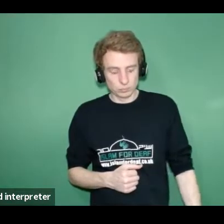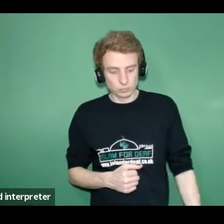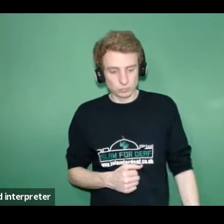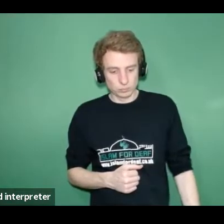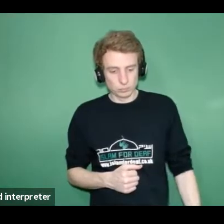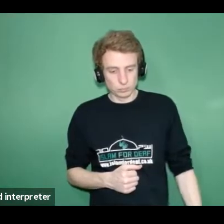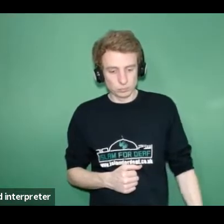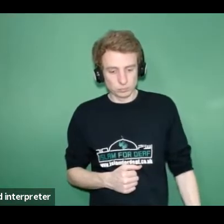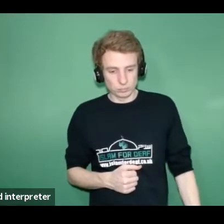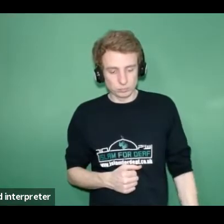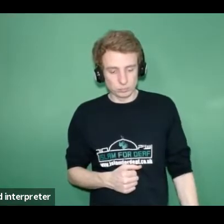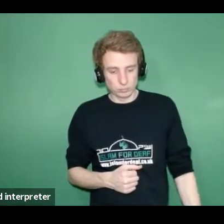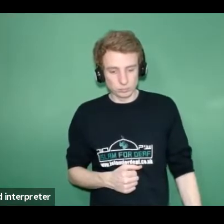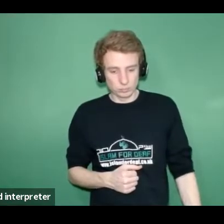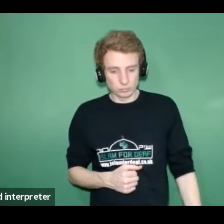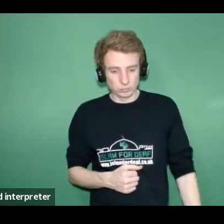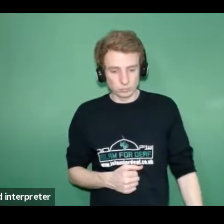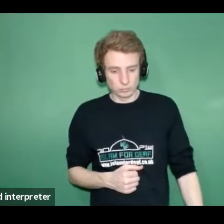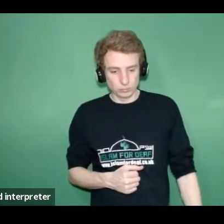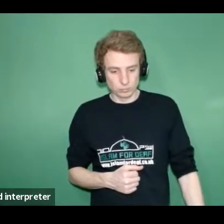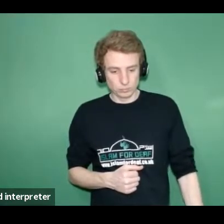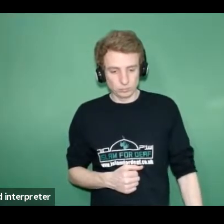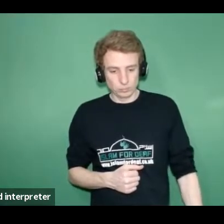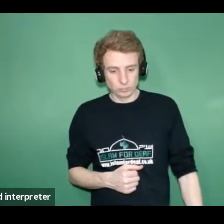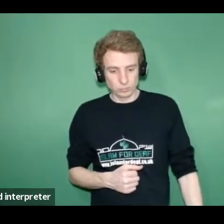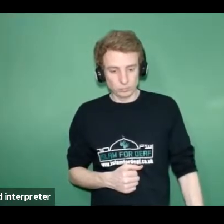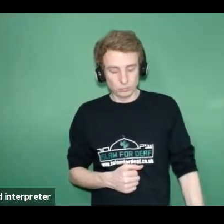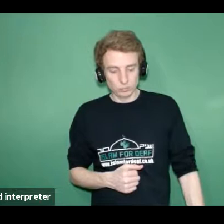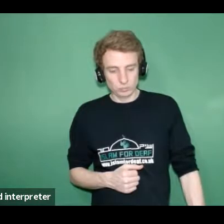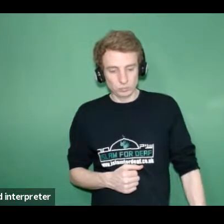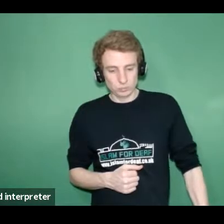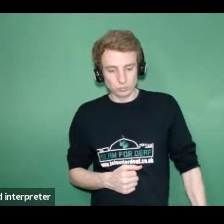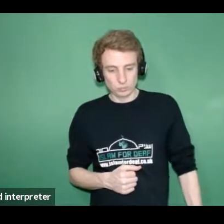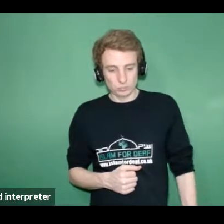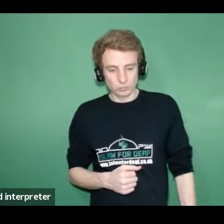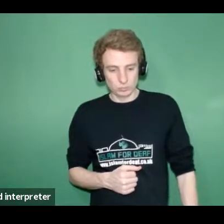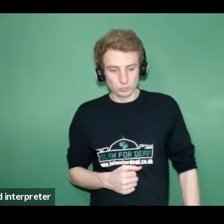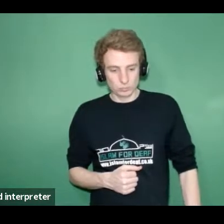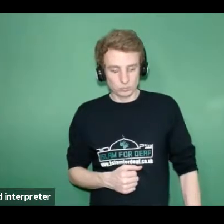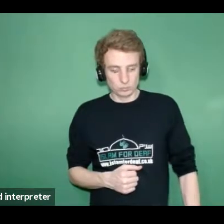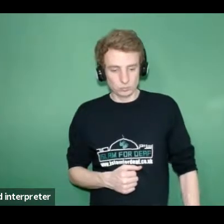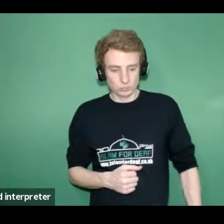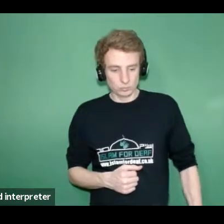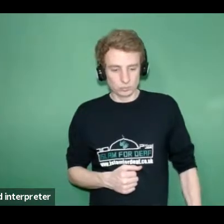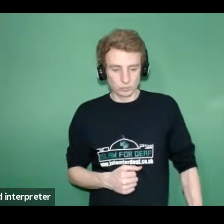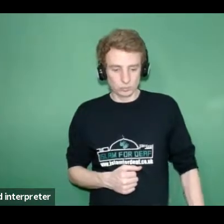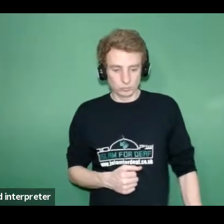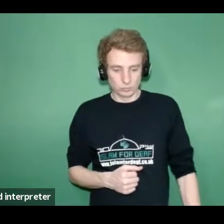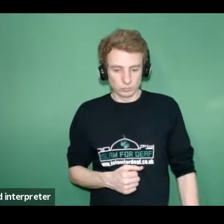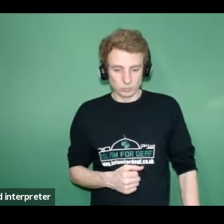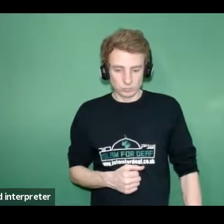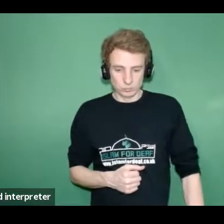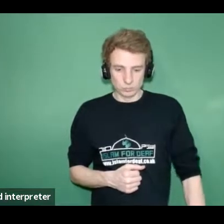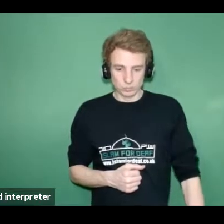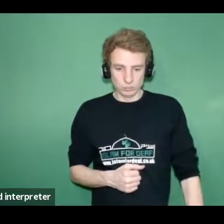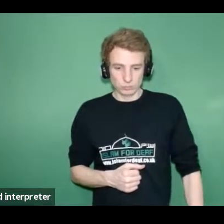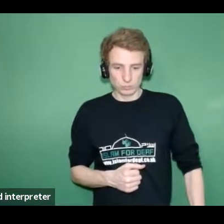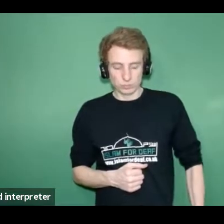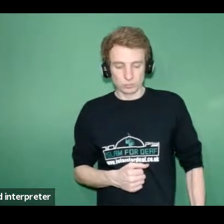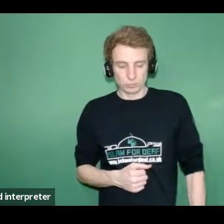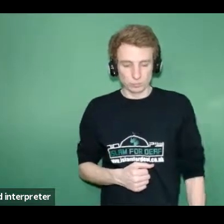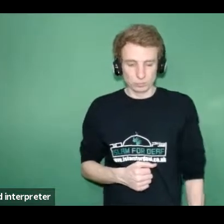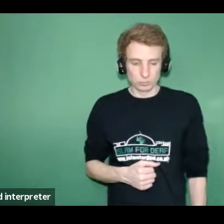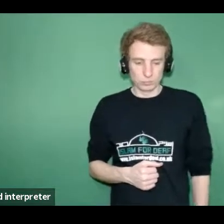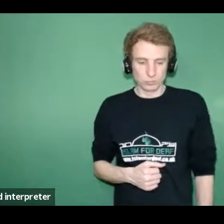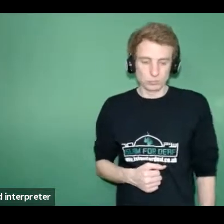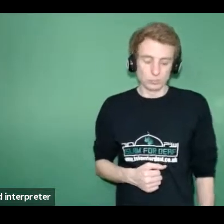بالذين لا يجدون الطعام والشراب. نعم. So what remains for us to look